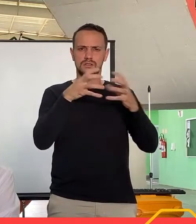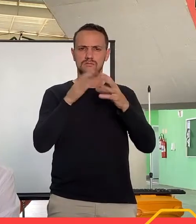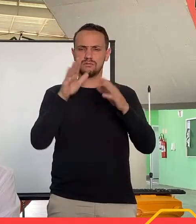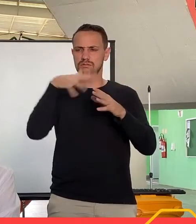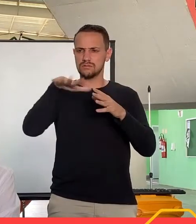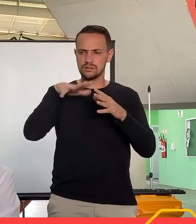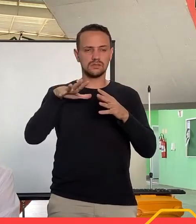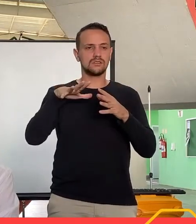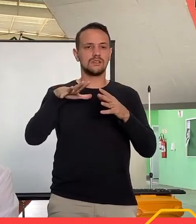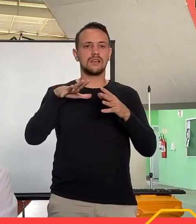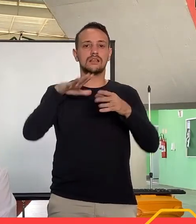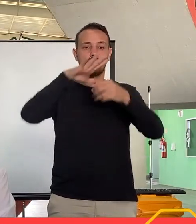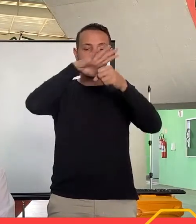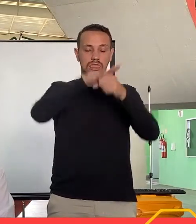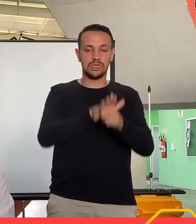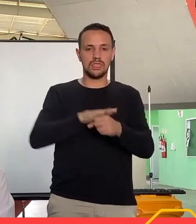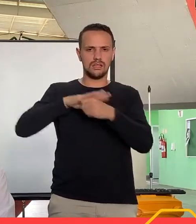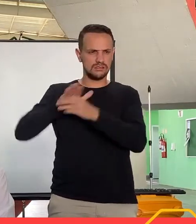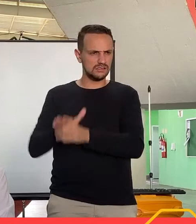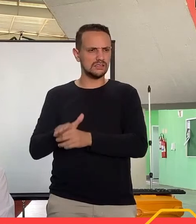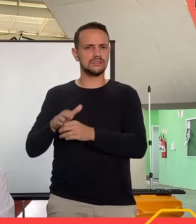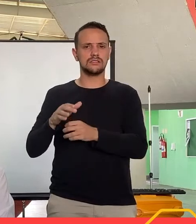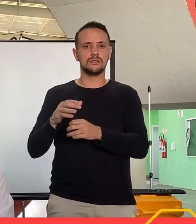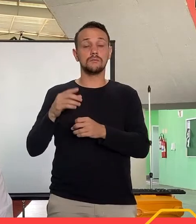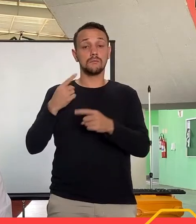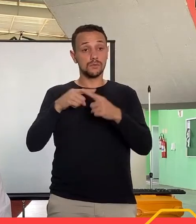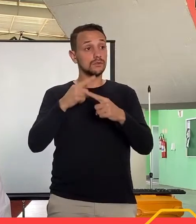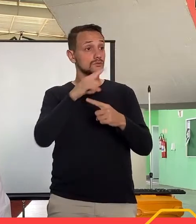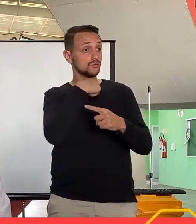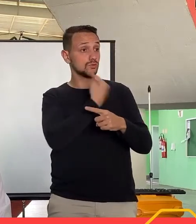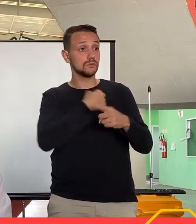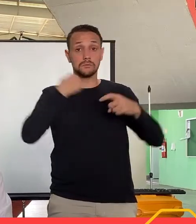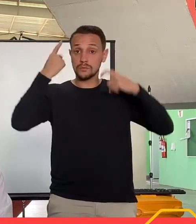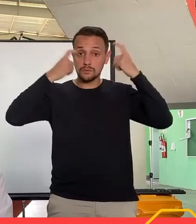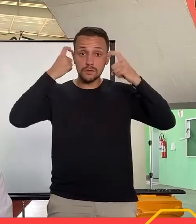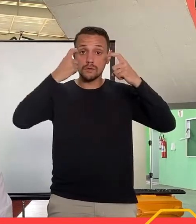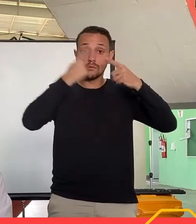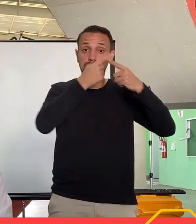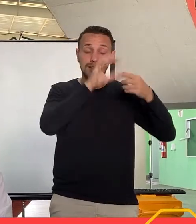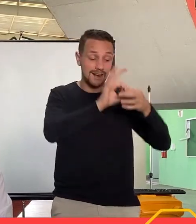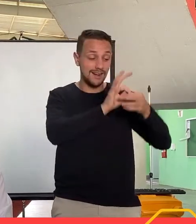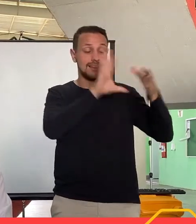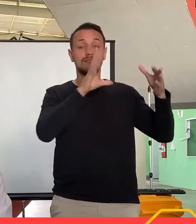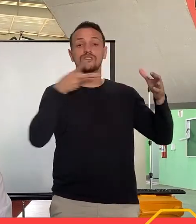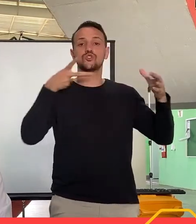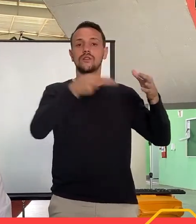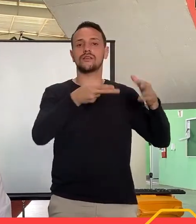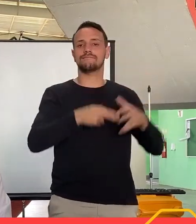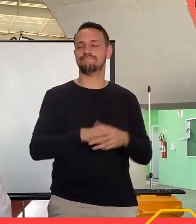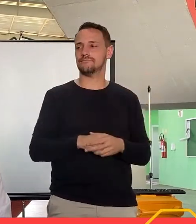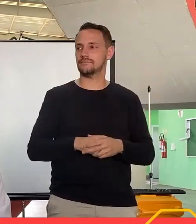está preocupado com essa dimensão libertária, que é uma conquista